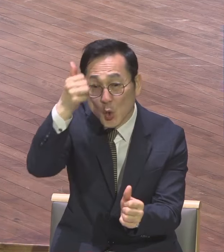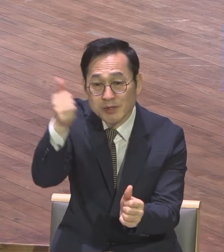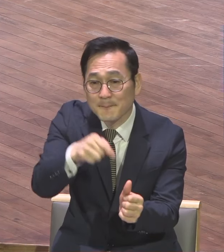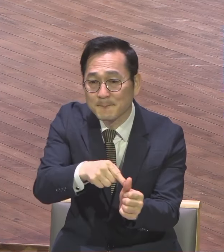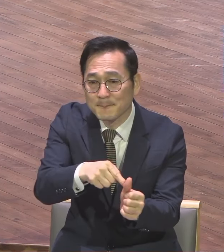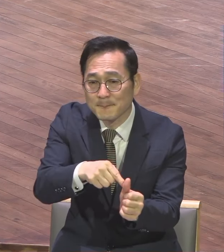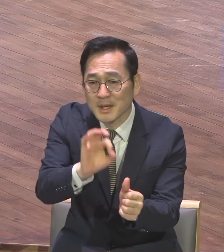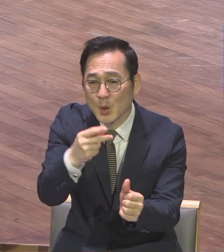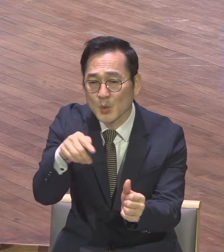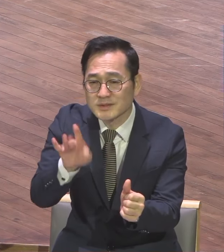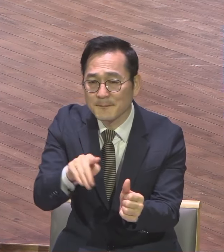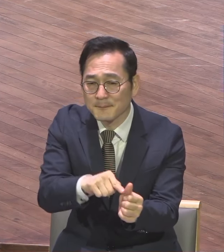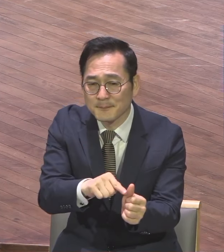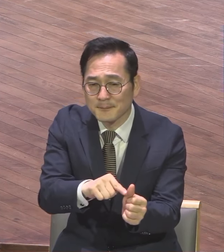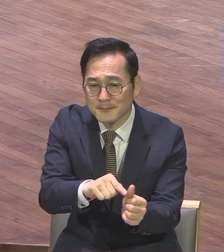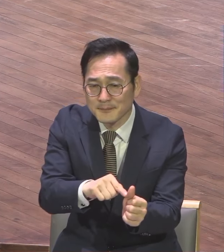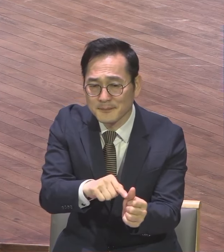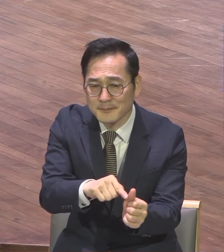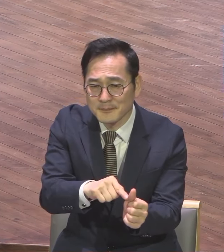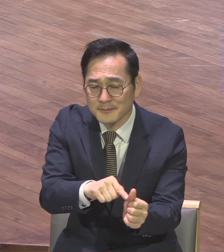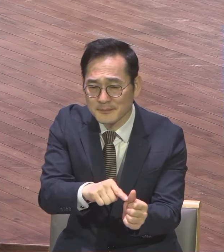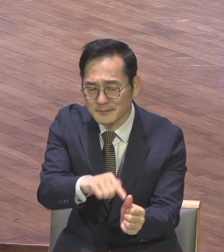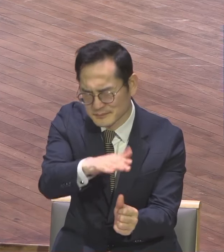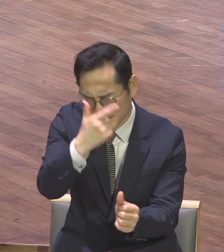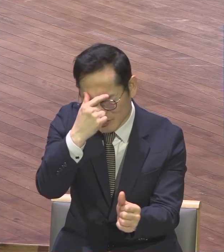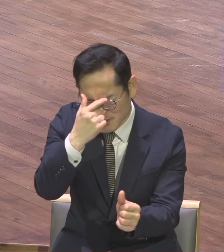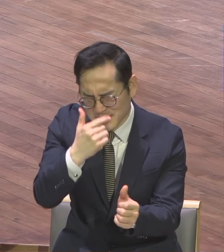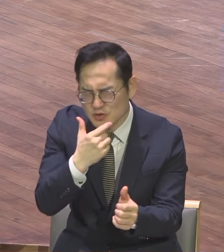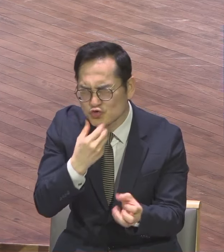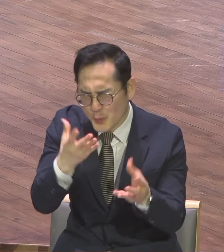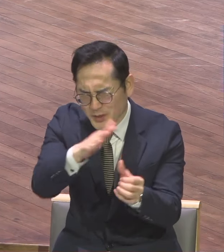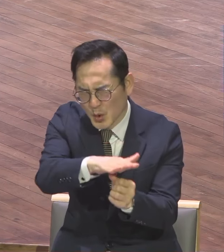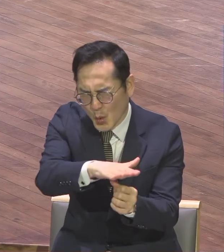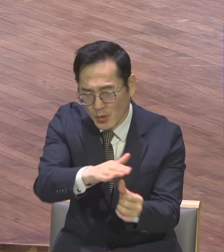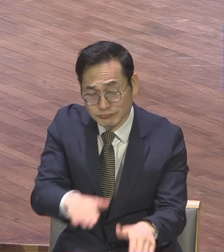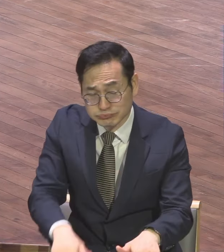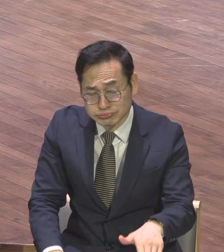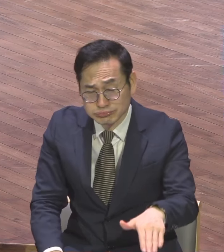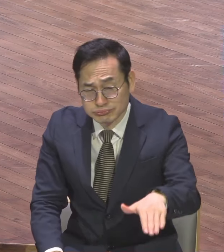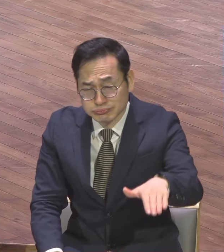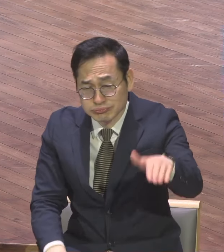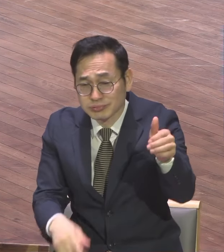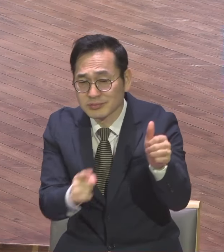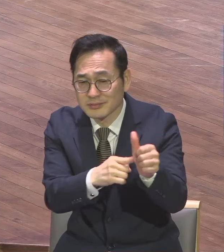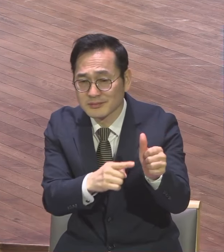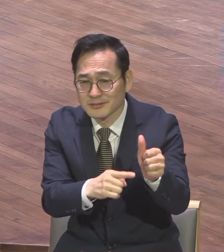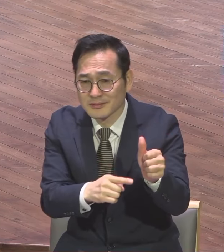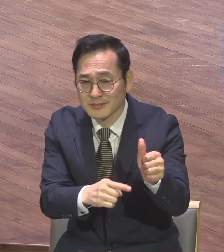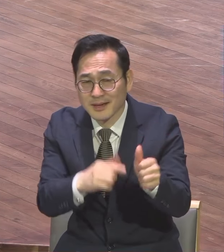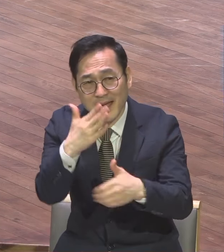곁에 무성한 가지처럼 실제 영향을 입히는 그런 존귀한 존재로 살았어요.